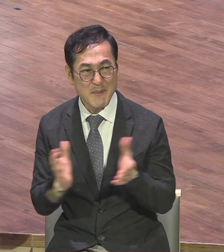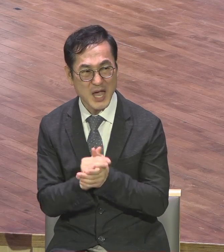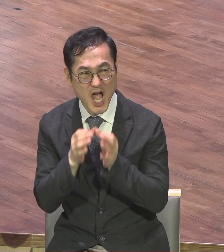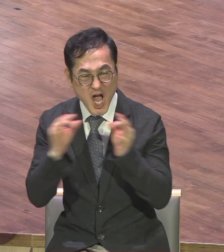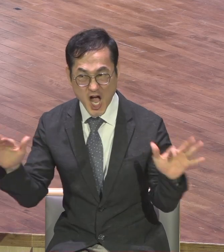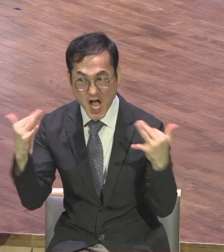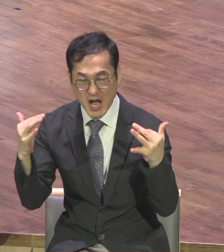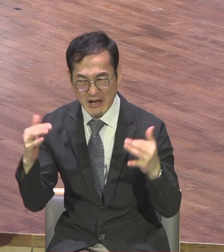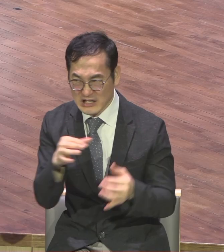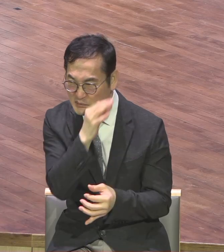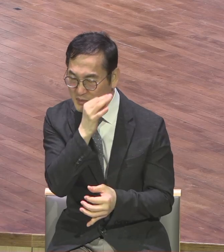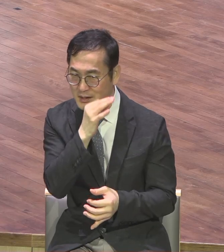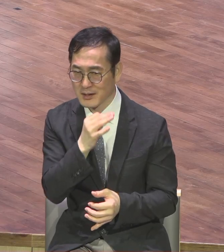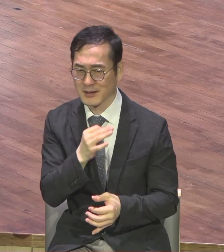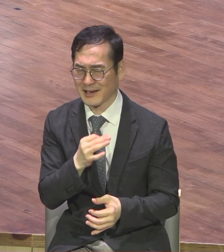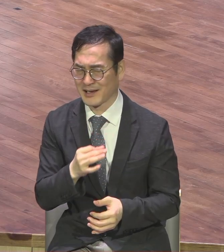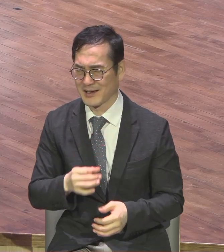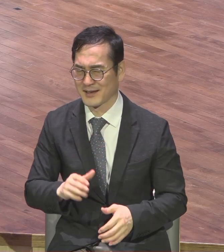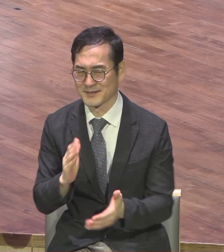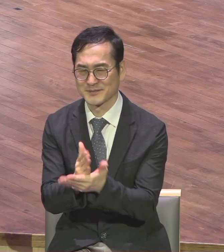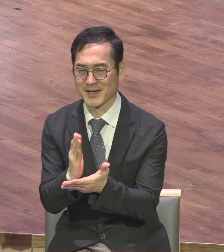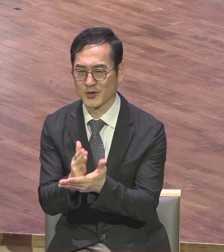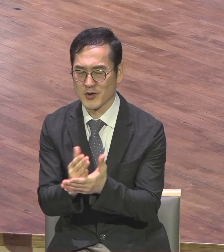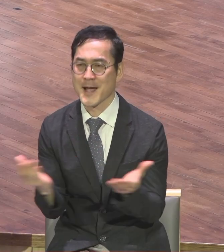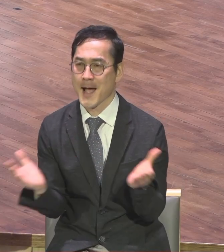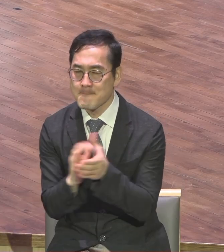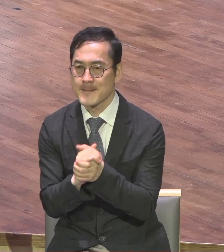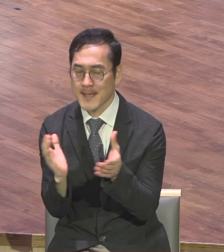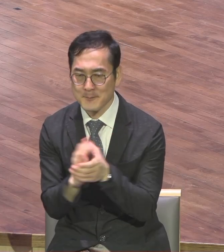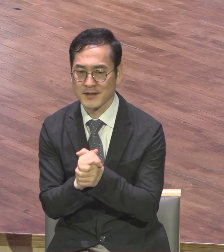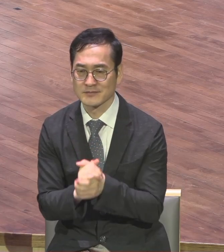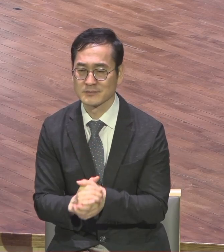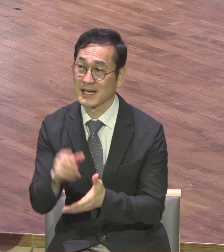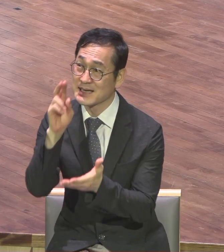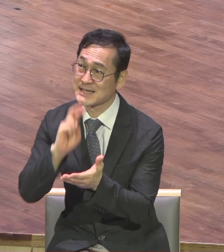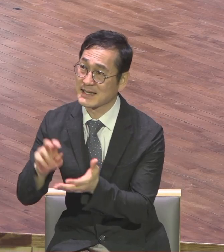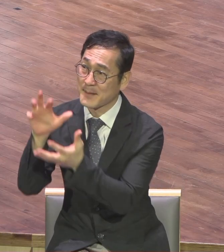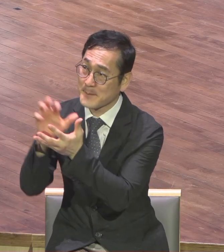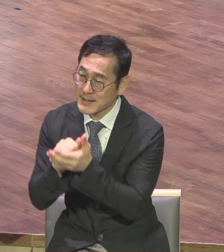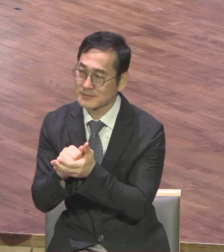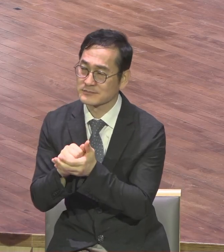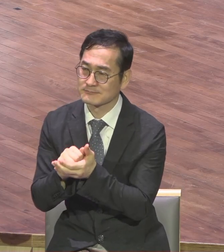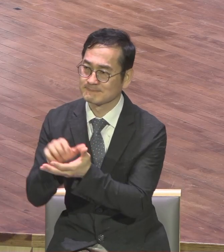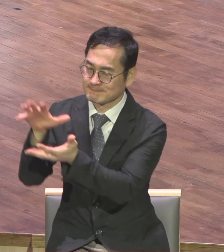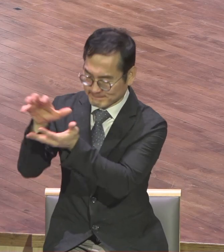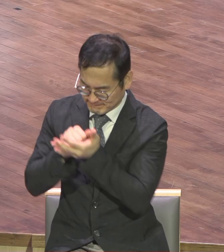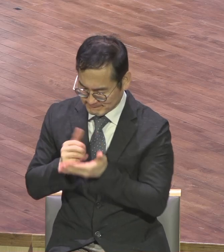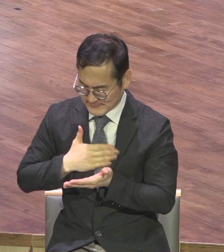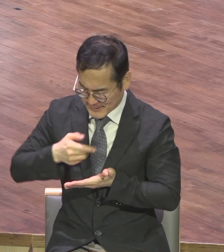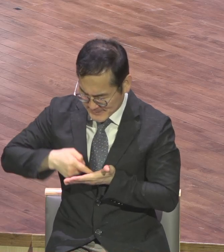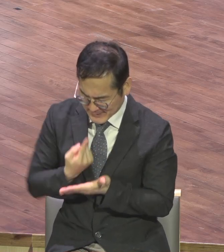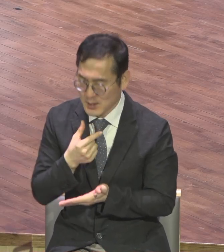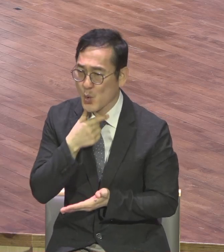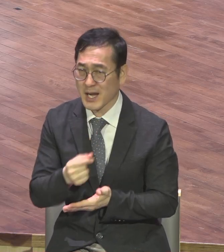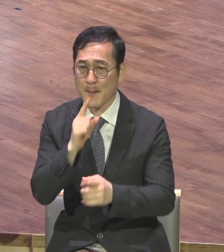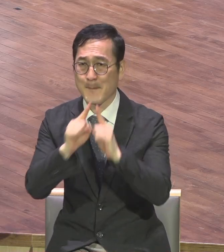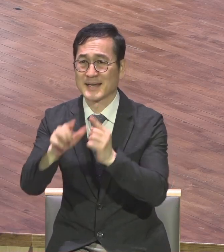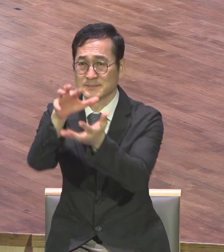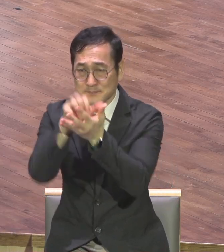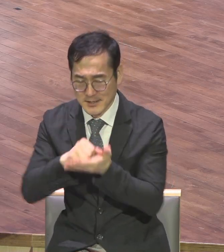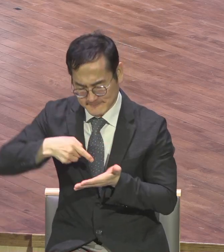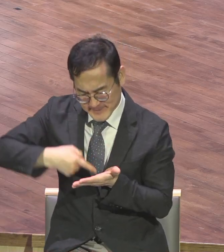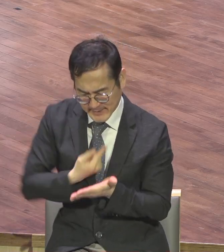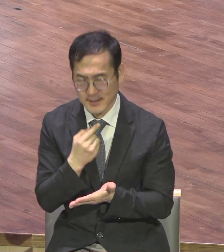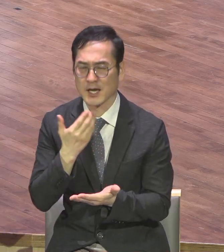여러분요 고백이요 고백. 주여 이 찬양이 나에게 그대로 임하게 하여 주옵소서. 주여 이 말씀이 내게 성취되게 하여